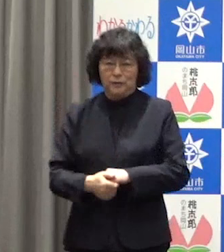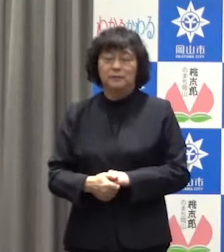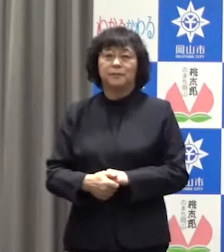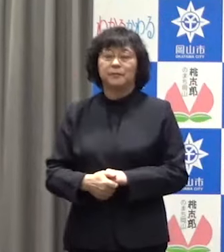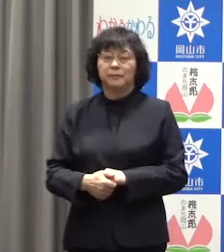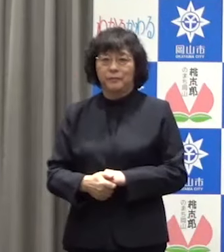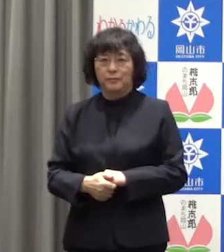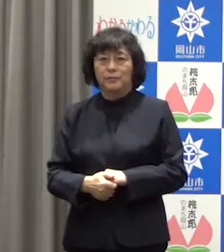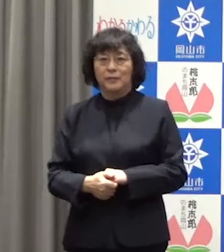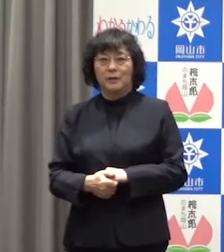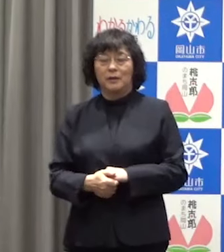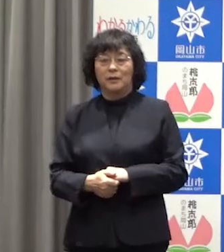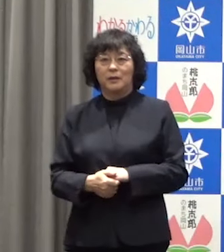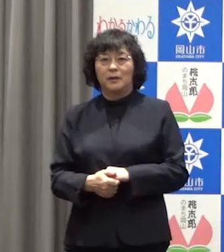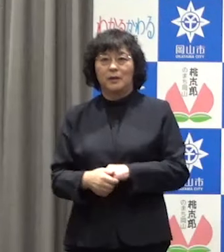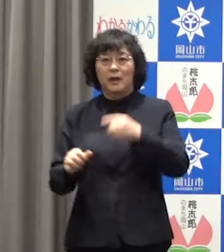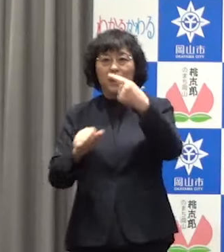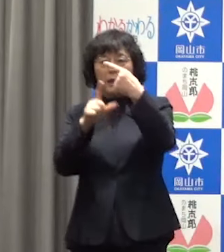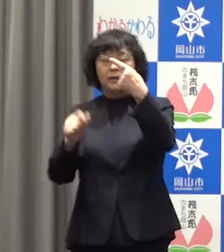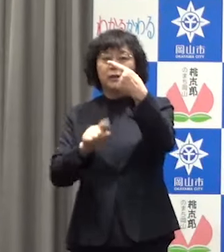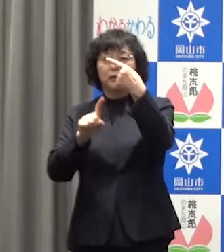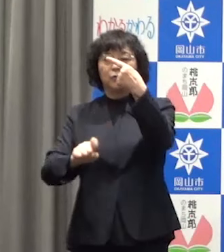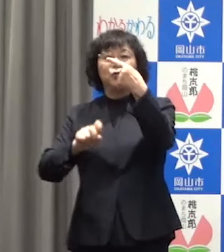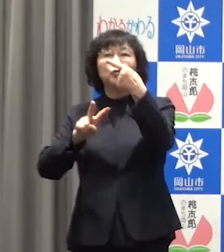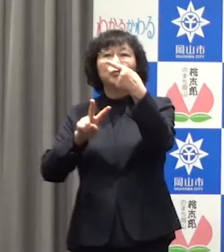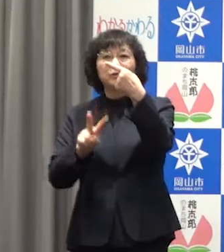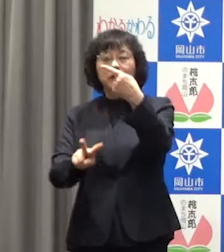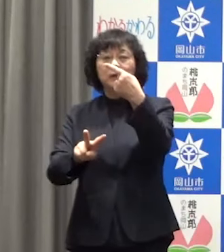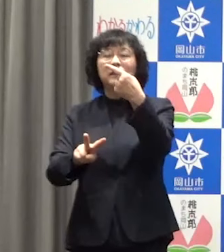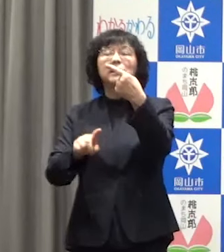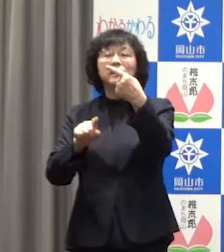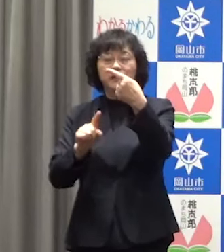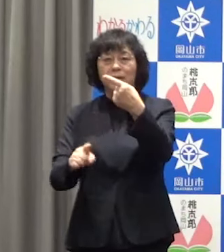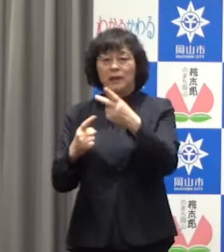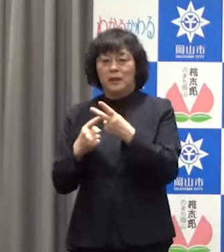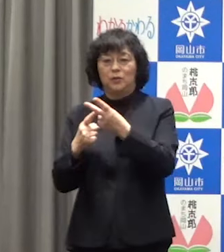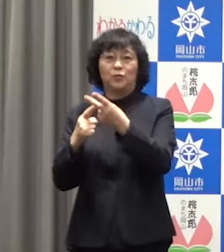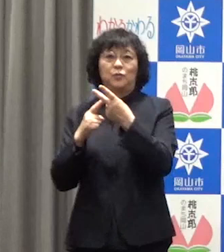は明後日の12日に通知